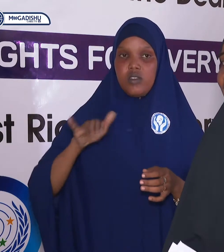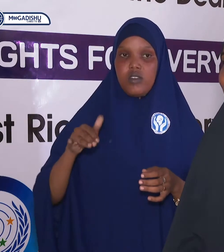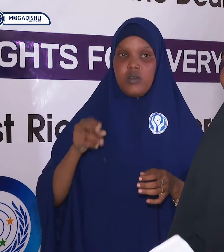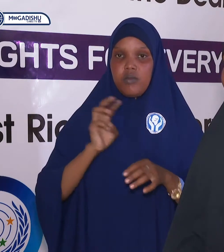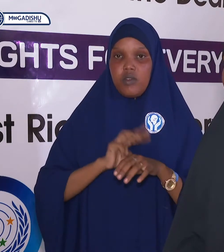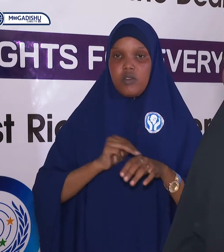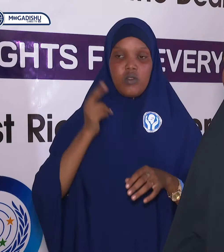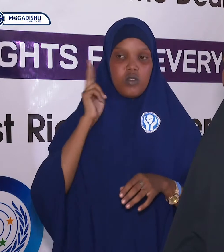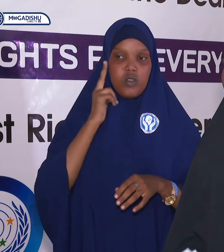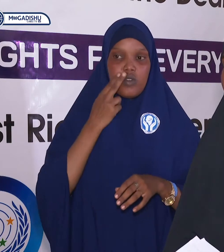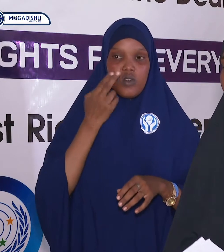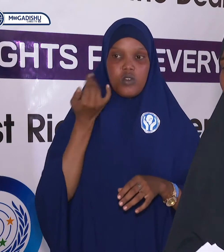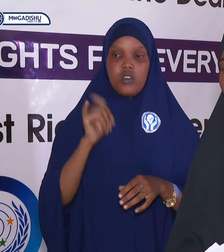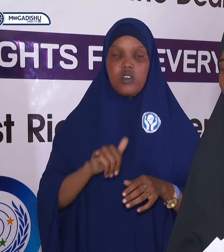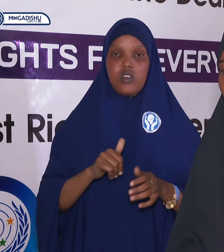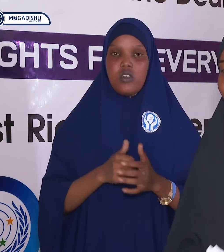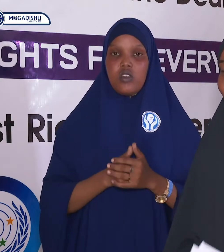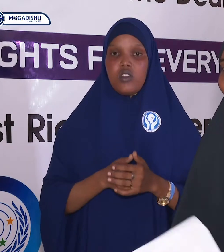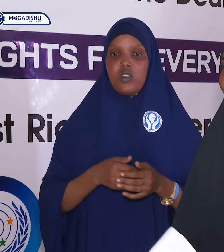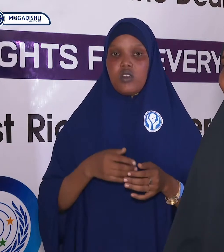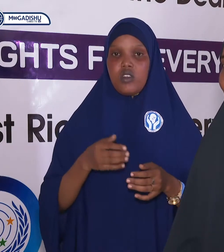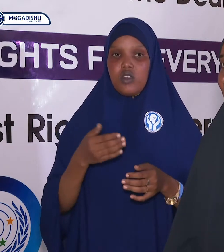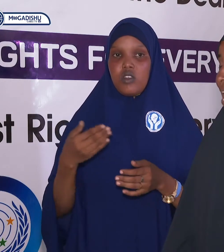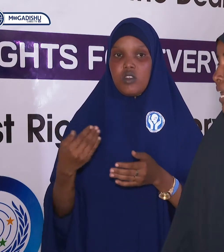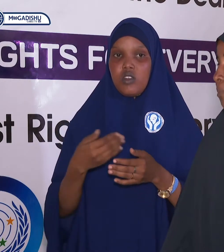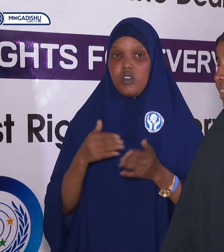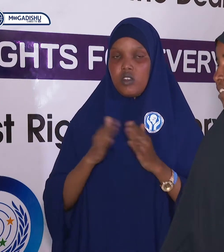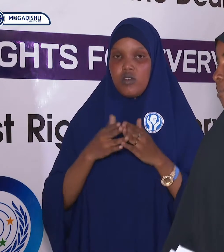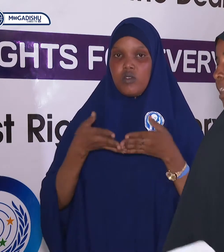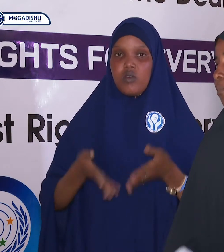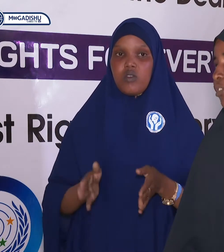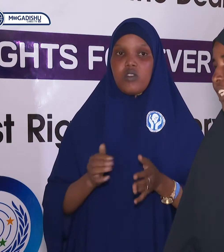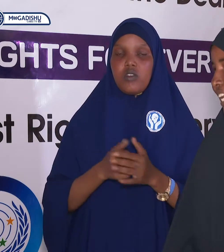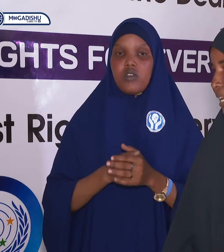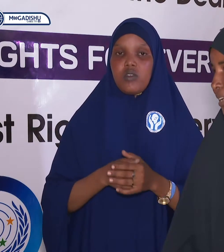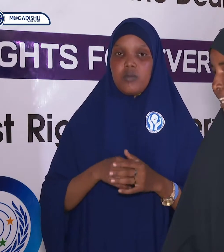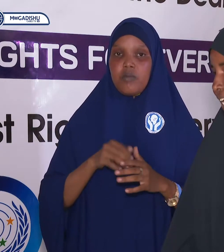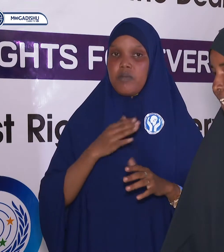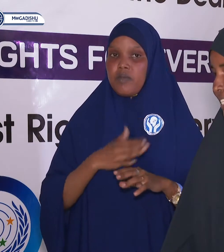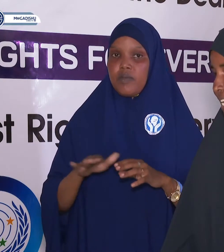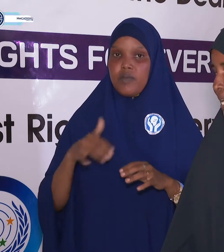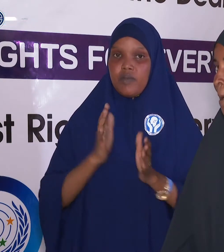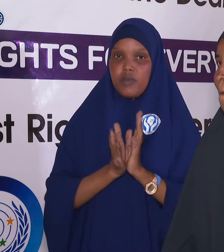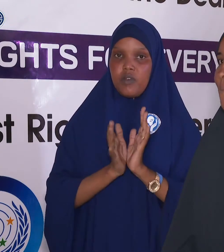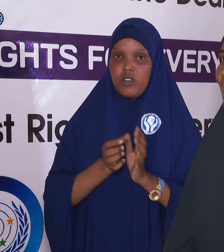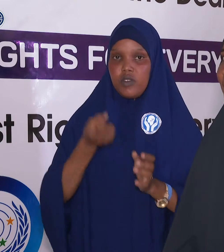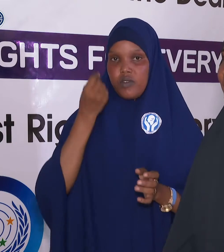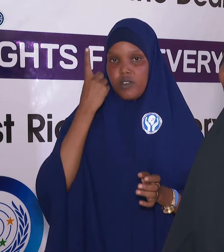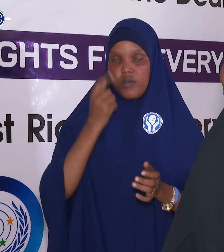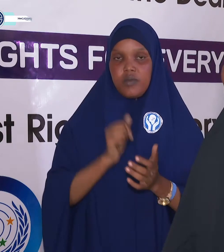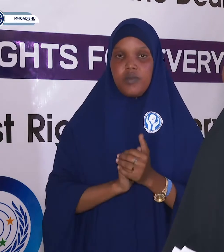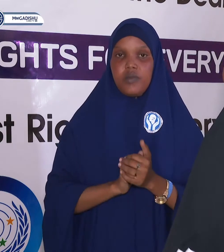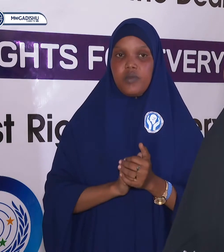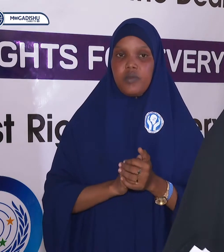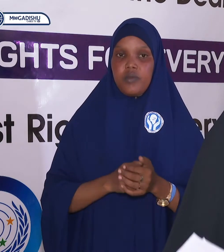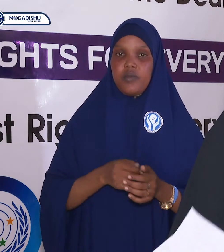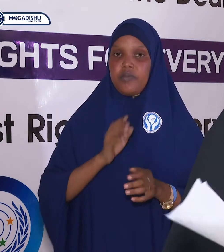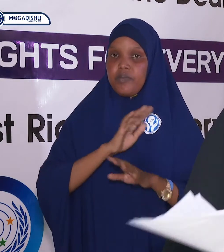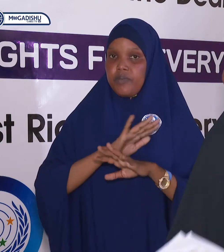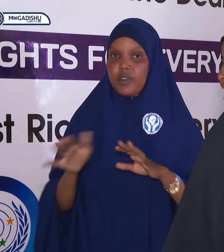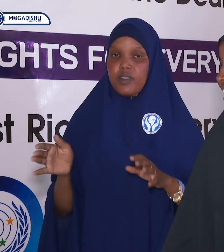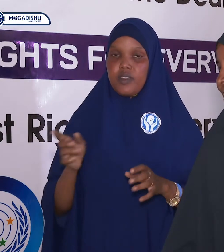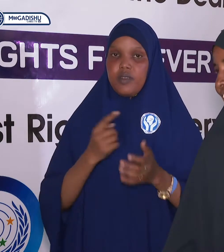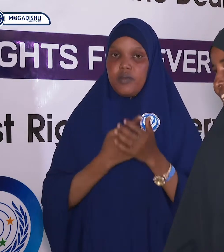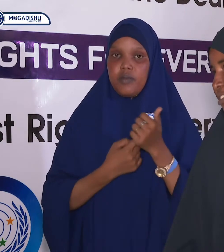dhagool yahay uu ku dhasha xaafadda maahan mid fahmaya bulshada qeybeeda kala gedisan maahan mid awood u leh inuu